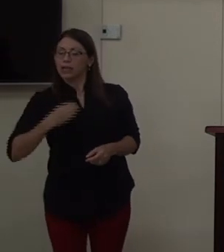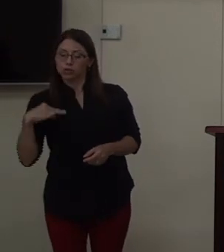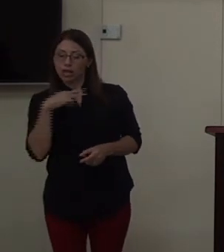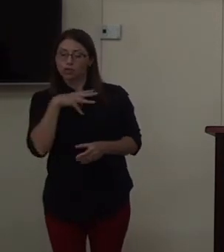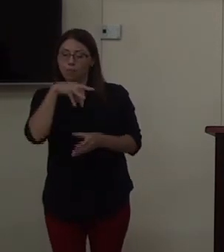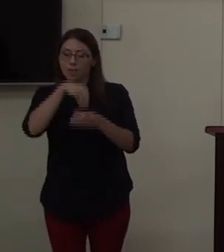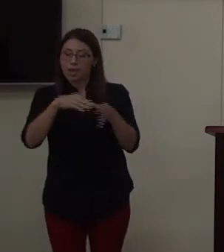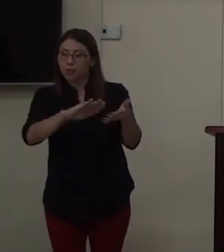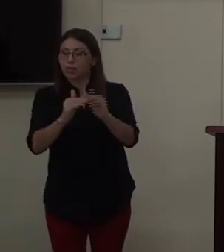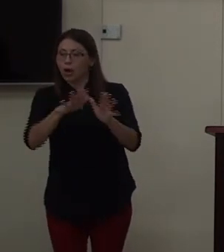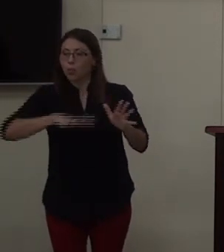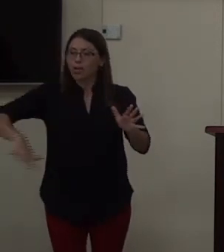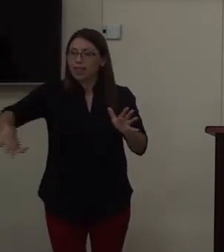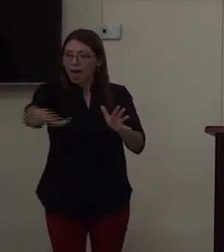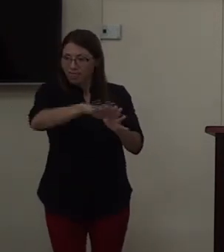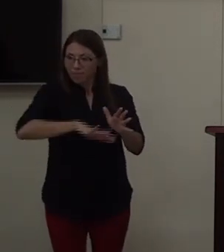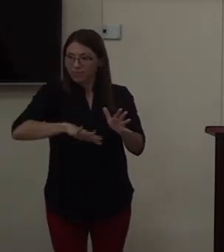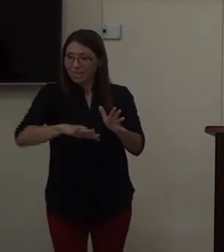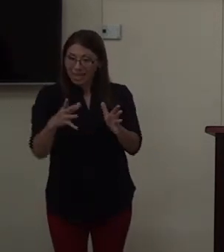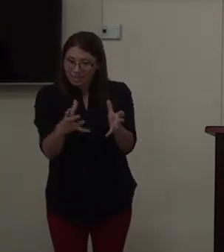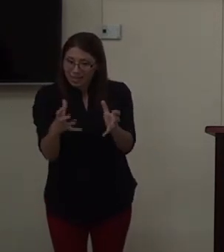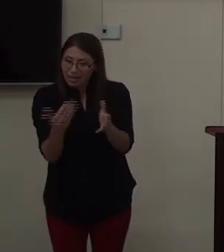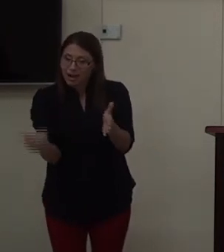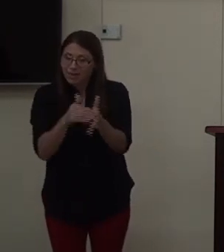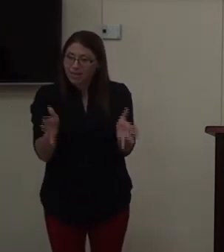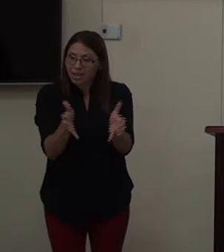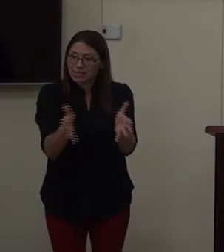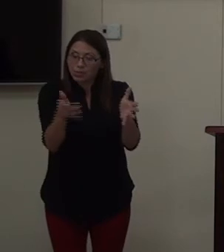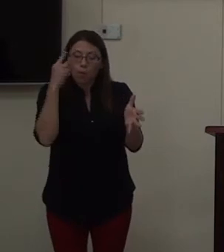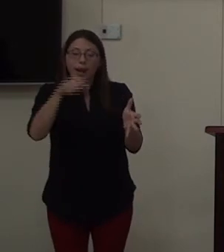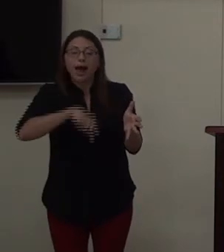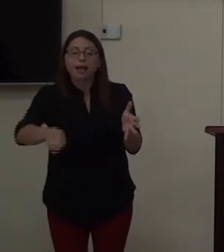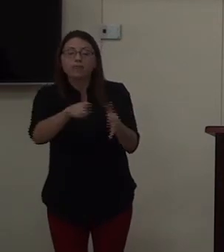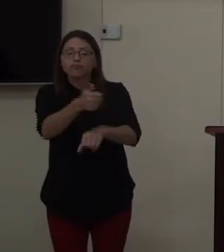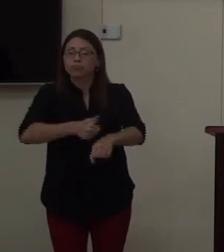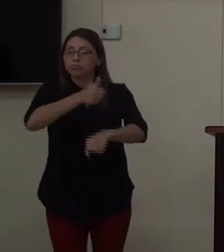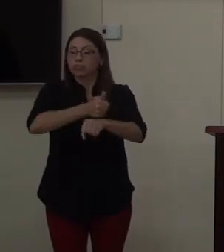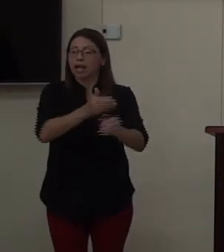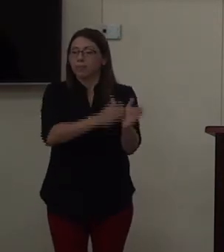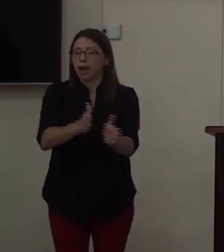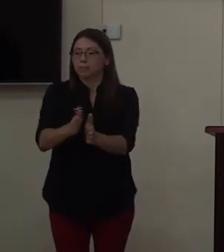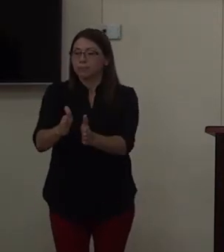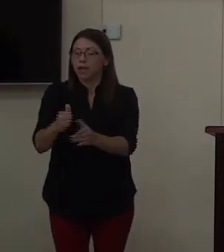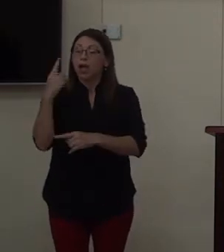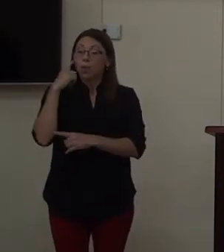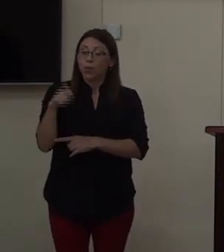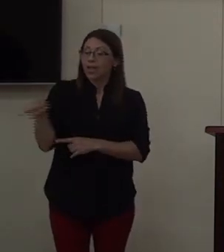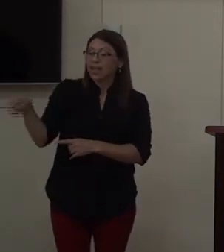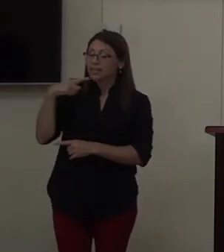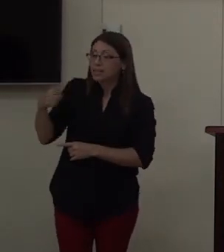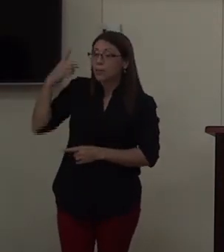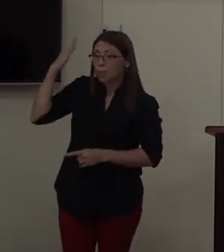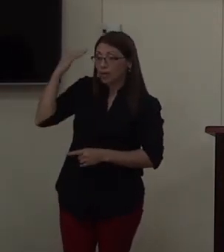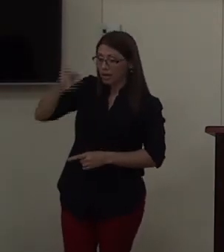comunidad, matriculados en la revitalización, para formular ahí el plan, ¿verdad? Porque él plantea, ¿por qué formulamos